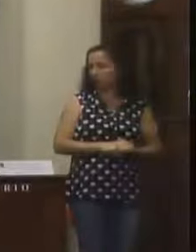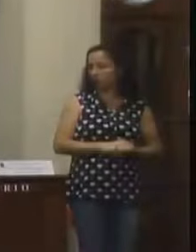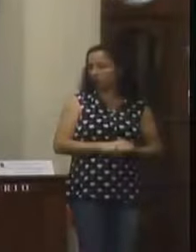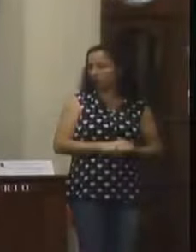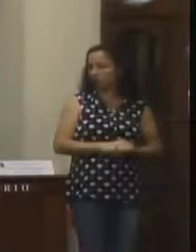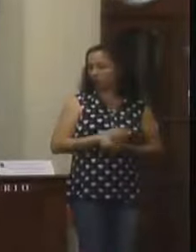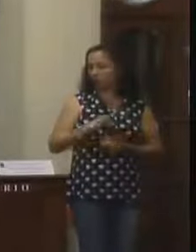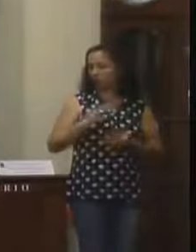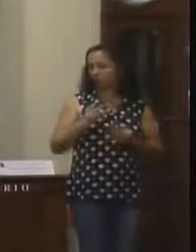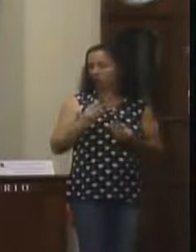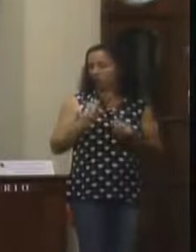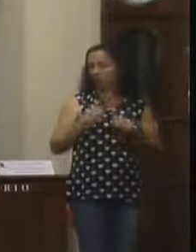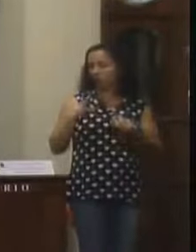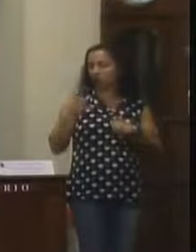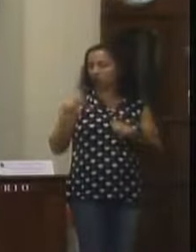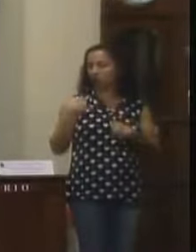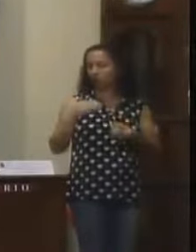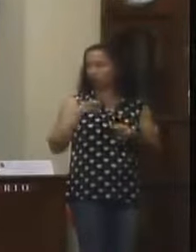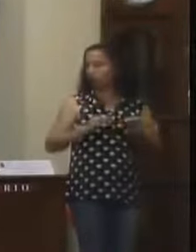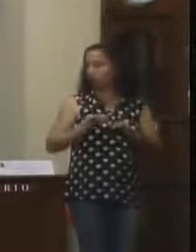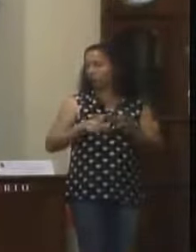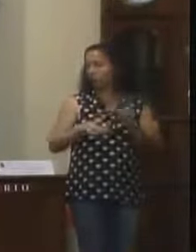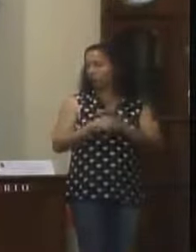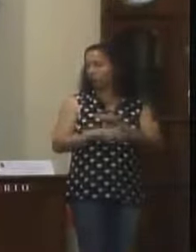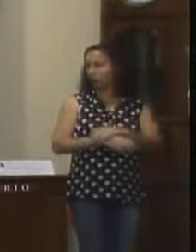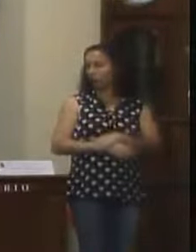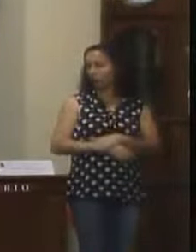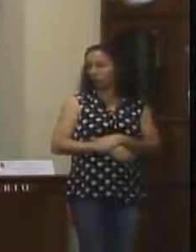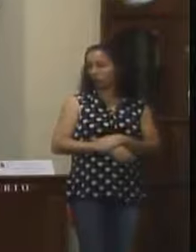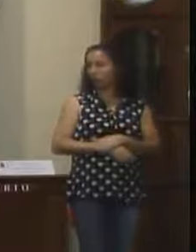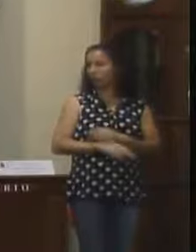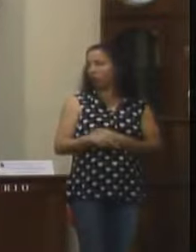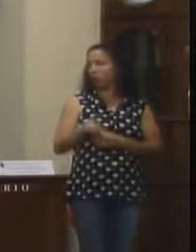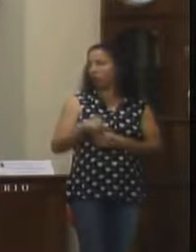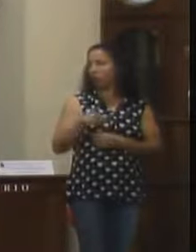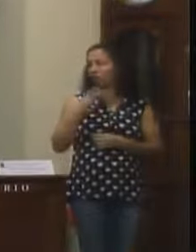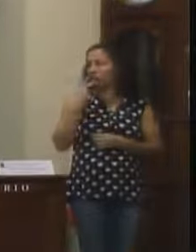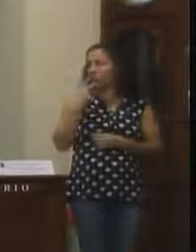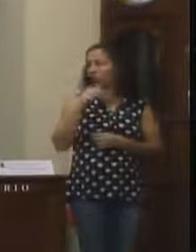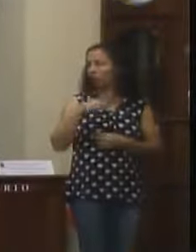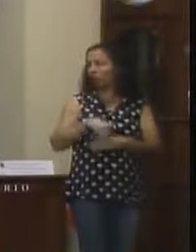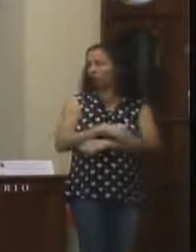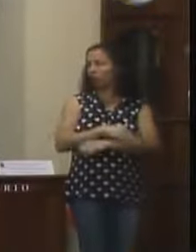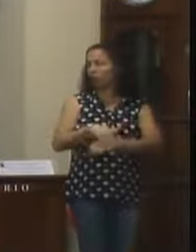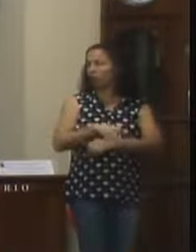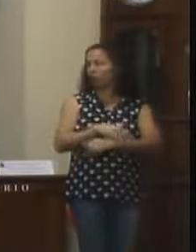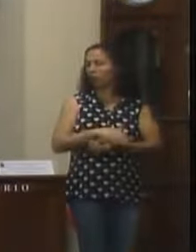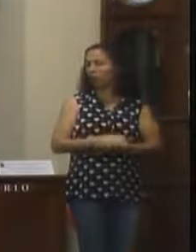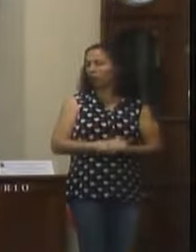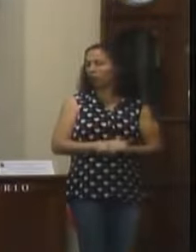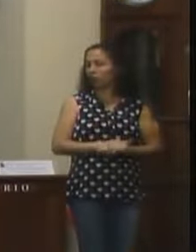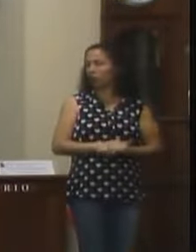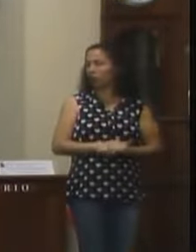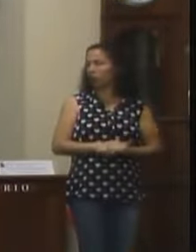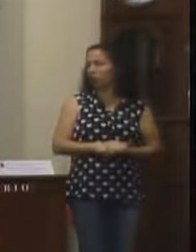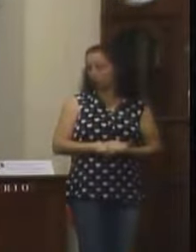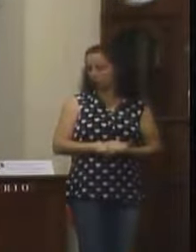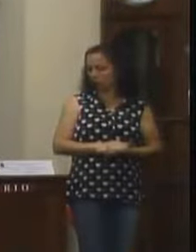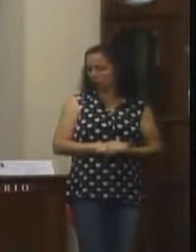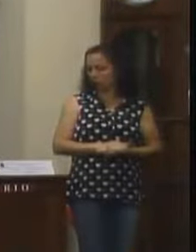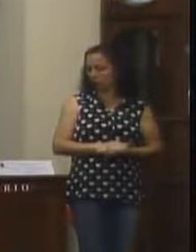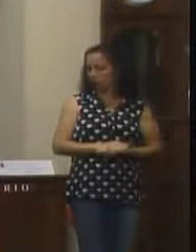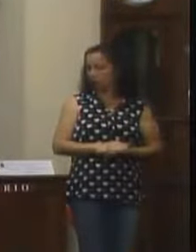Como todas esses projetos de lei do professor Rafael falam o nome de ruas, eu acho que não tem necessidade de ficar lendo um por um. Então, a gente, né?